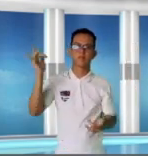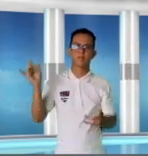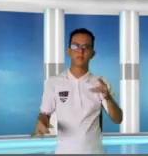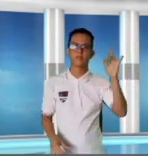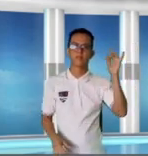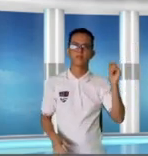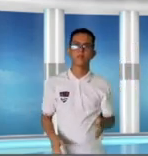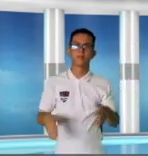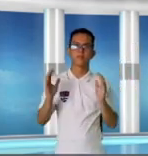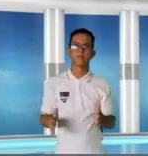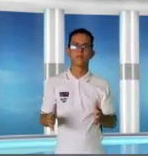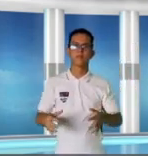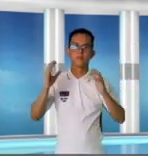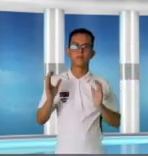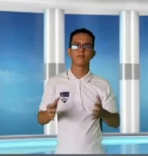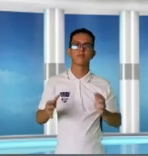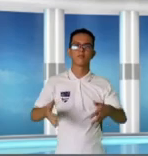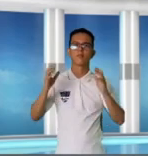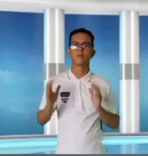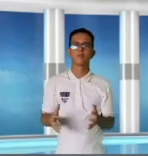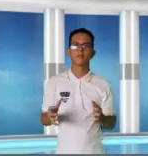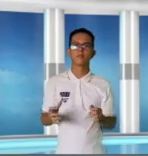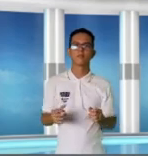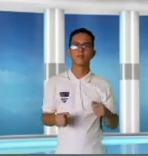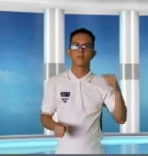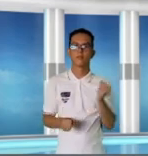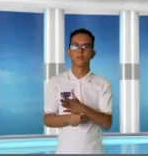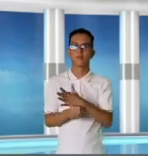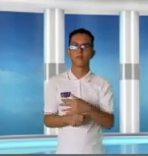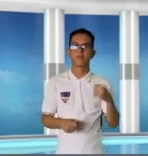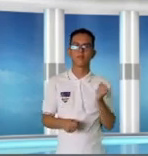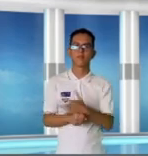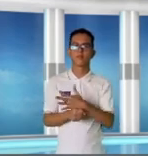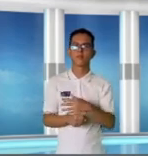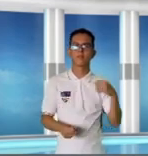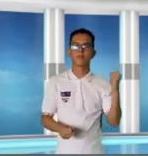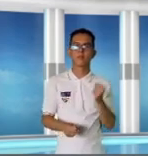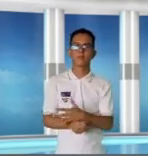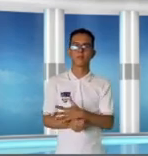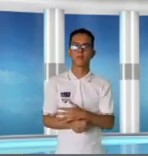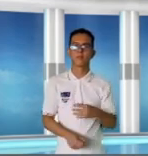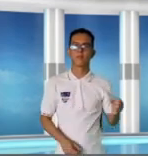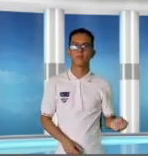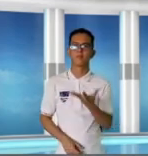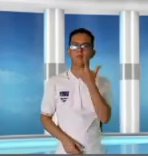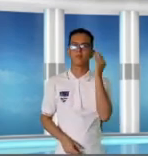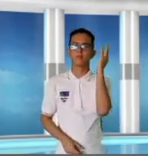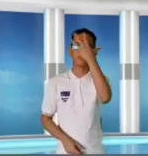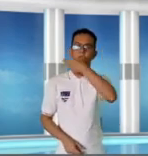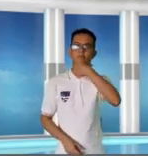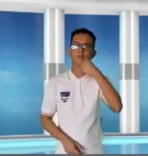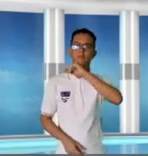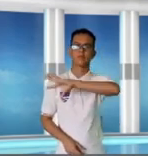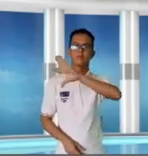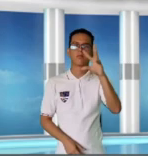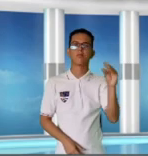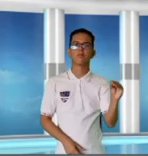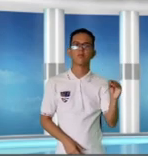los motores, chisporrotean los yunques, surgen las bellezas del arte. Patria, en tu lengua